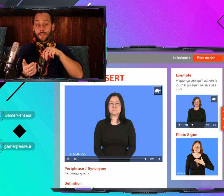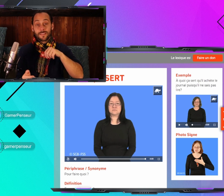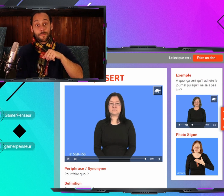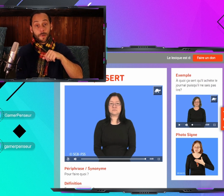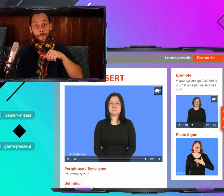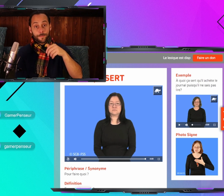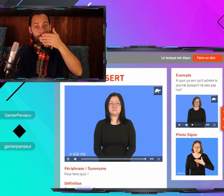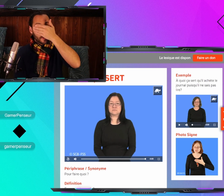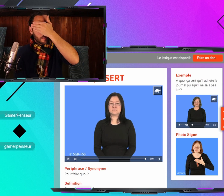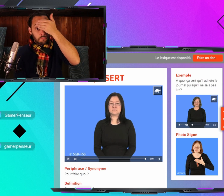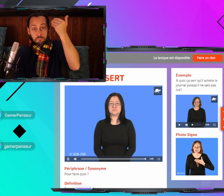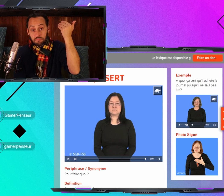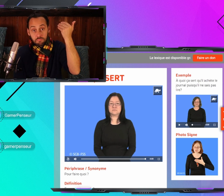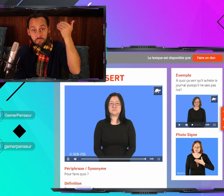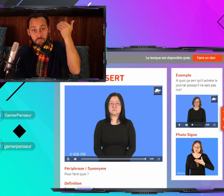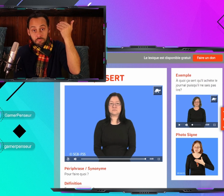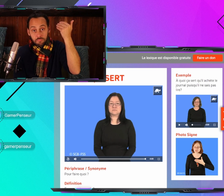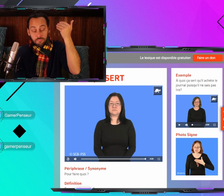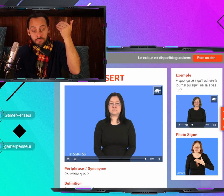Et c'est pas.